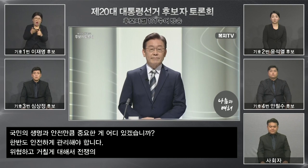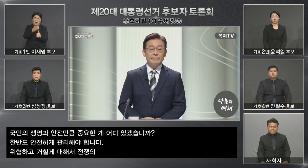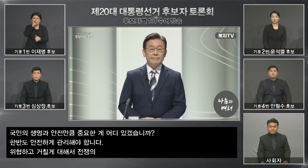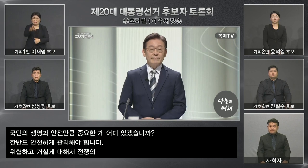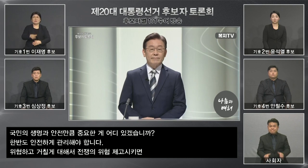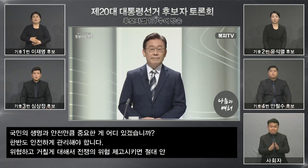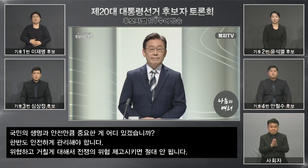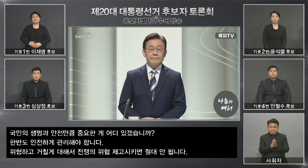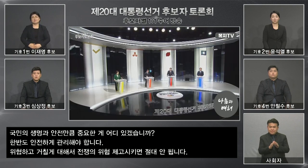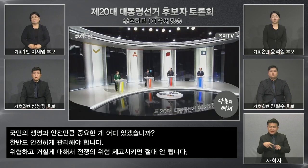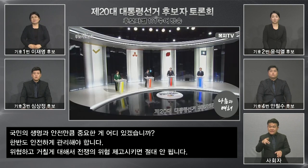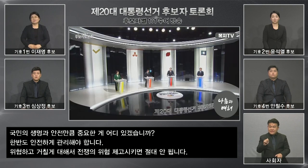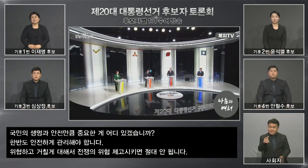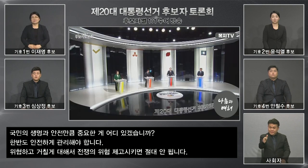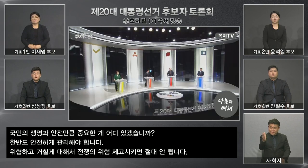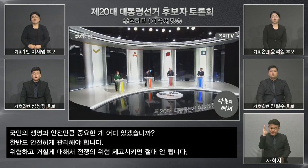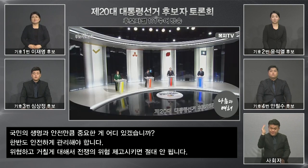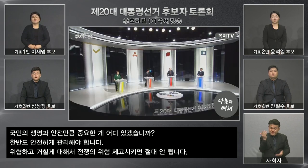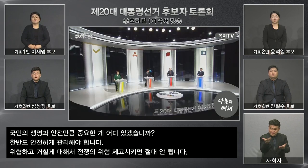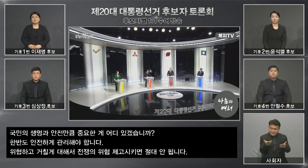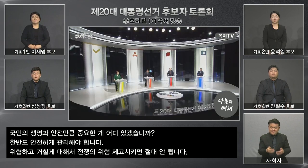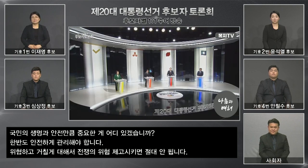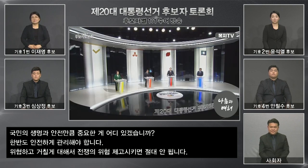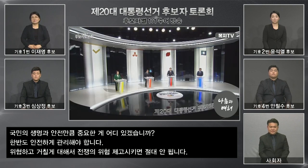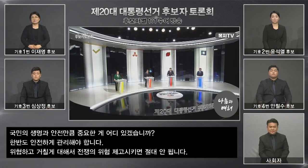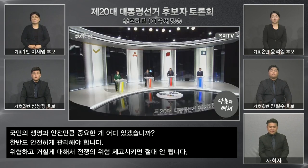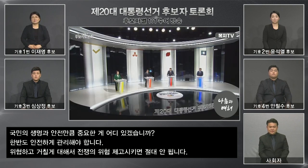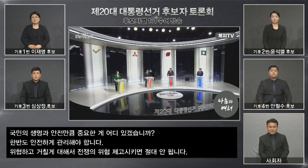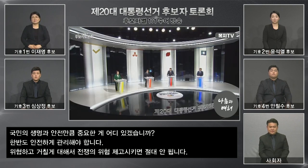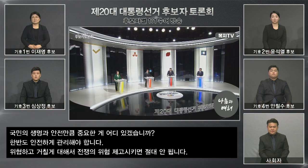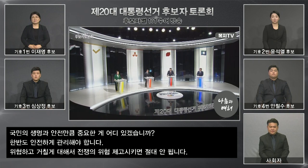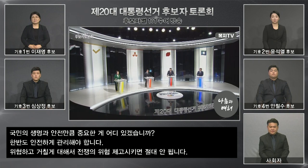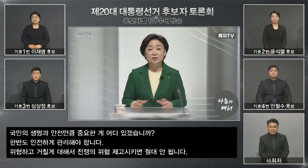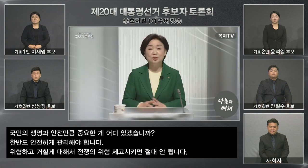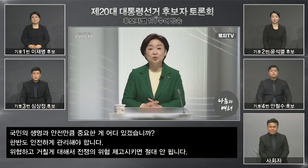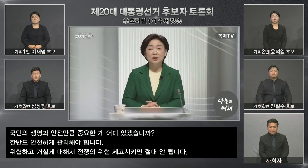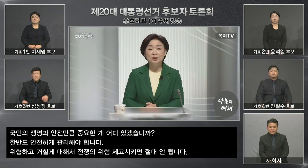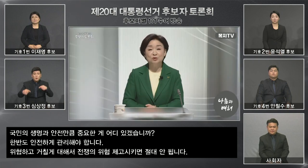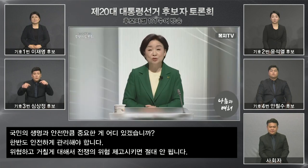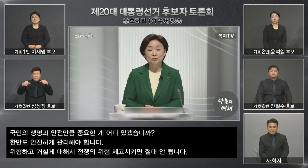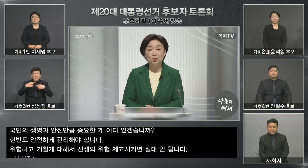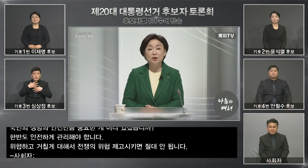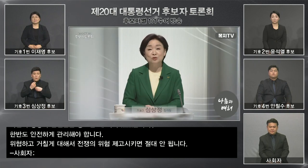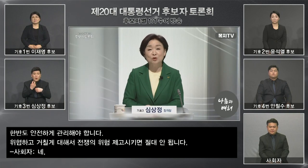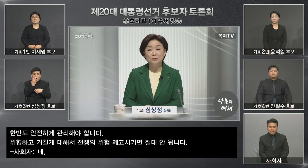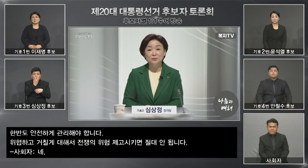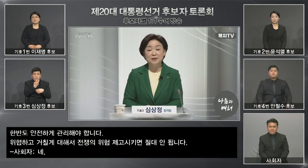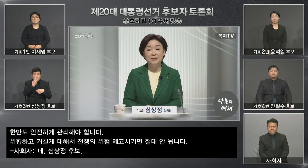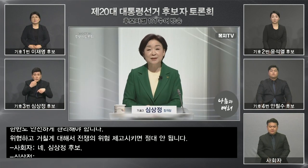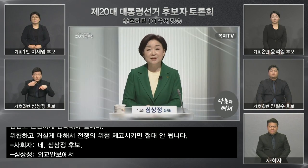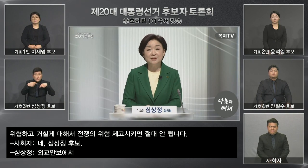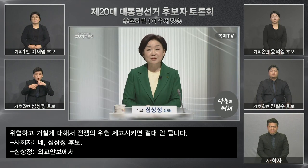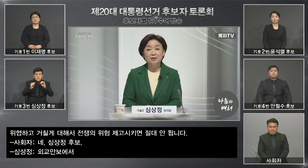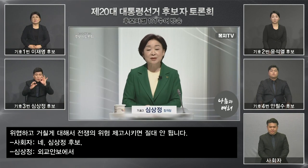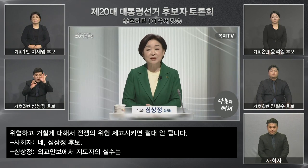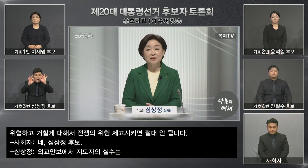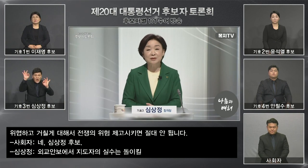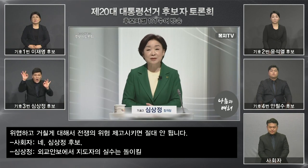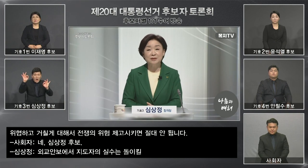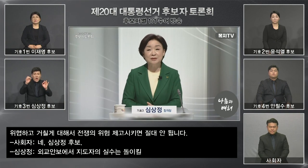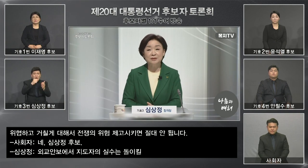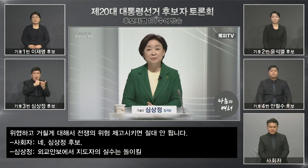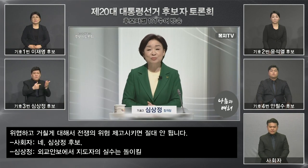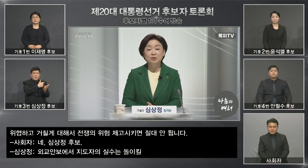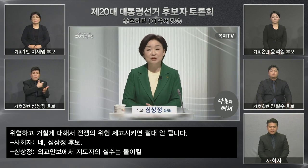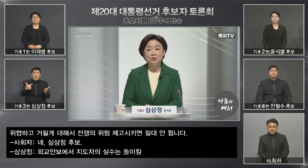네, 심상정 후보. 외교 안보에서 지도자의 실수는 돌이킬 수 없습니다. 특히